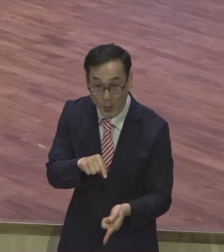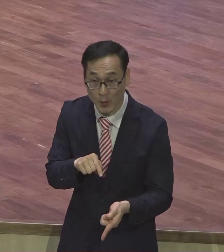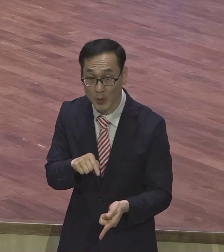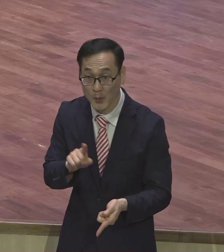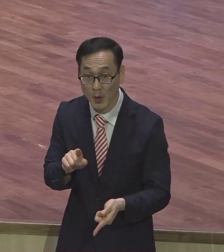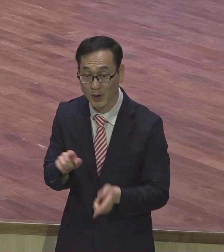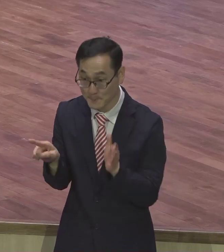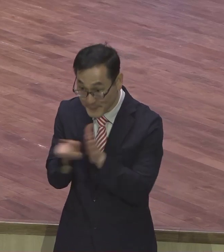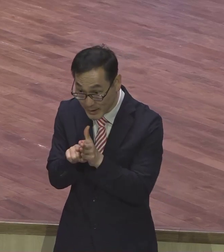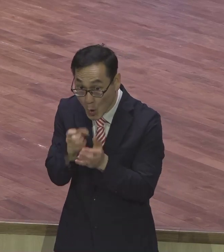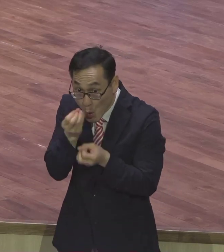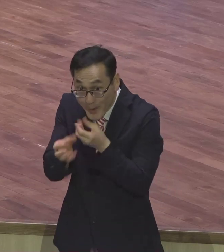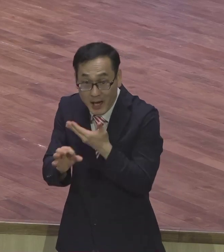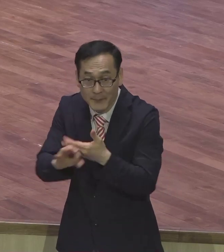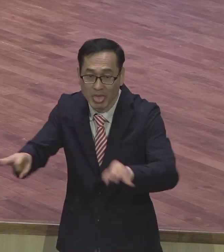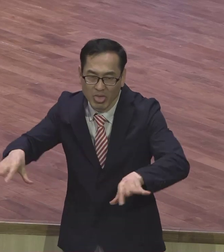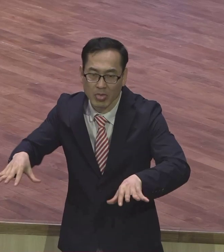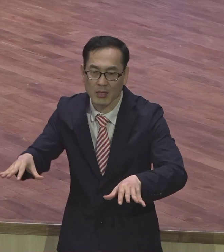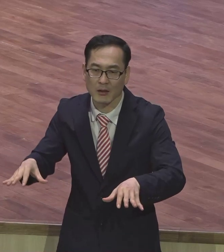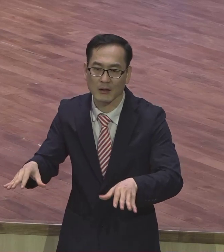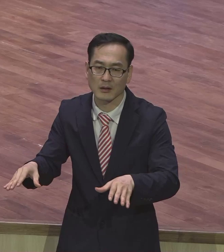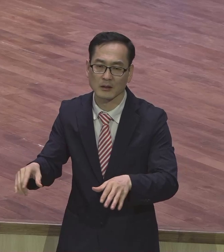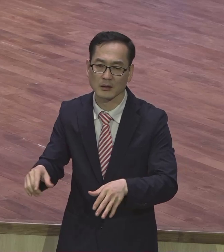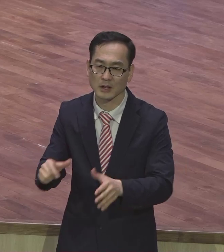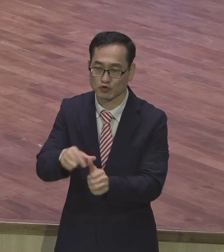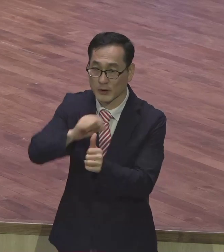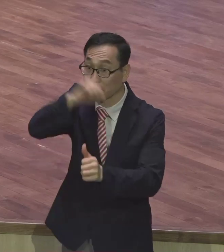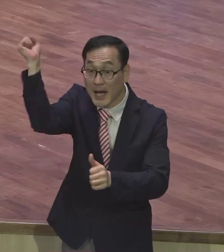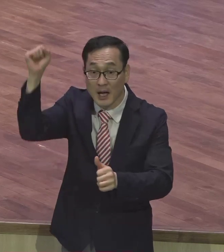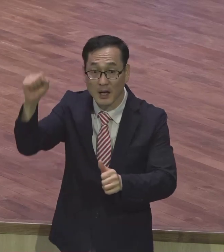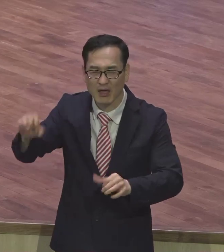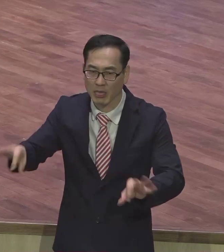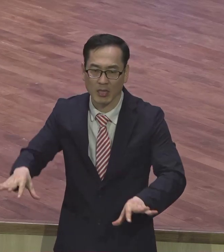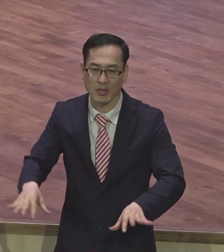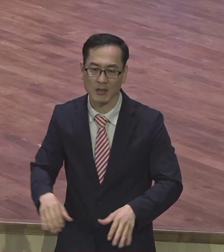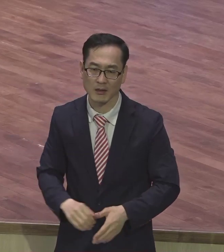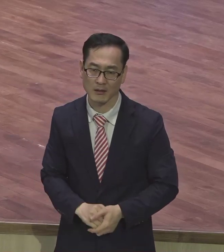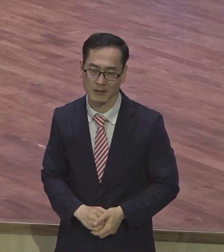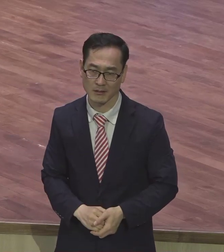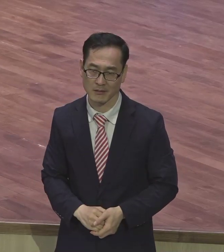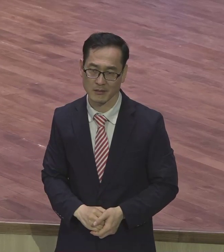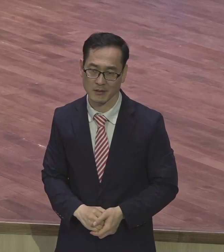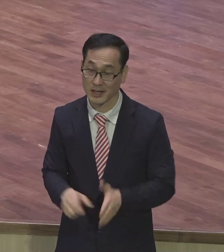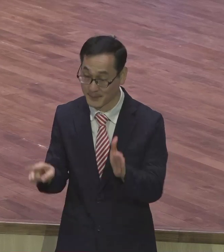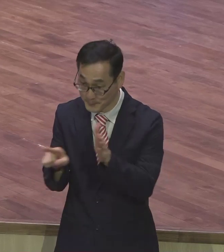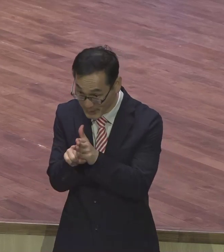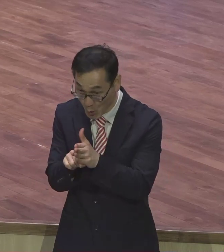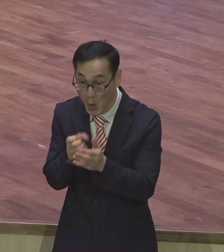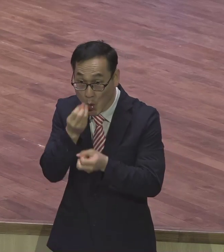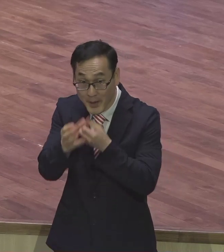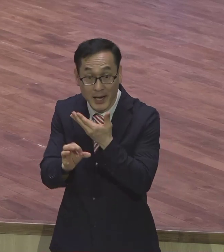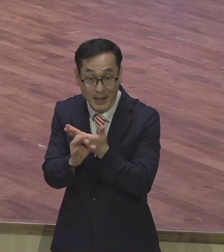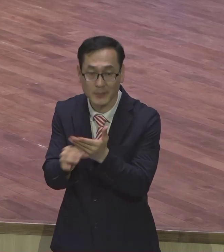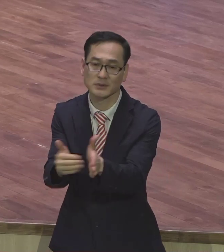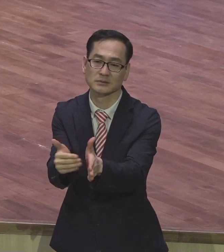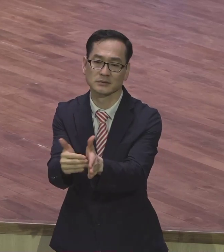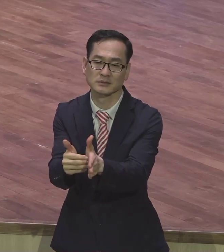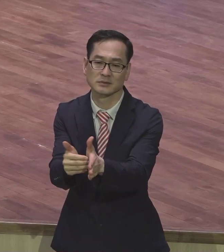된다 멀리 있는 것이 아니에요 믿고 입으로 고백만 하면 구원 얻는다 아무것도 필요 없다